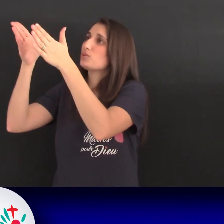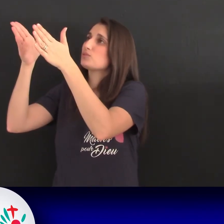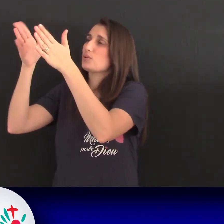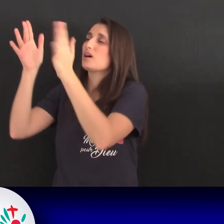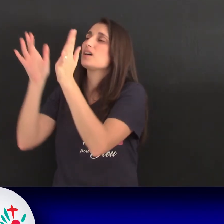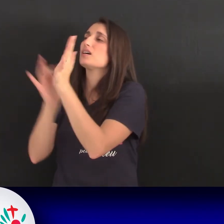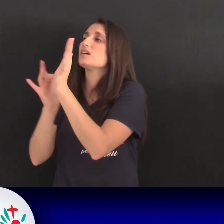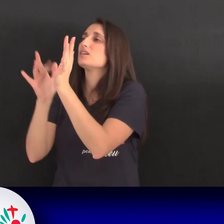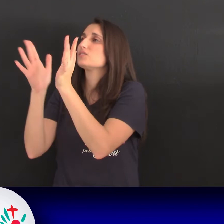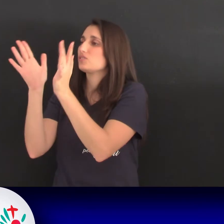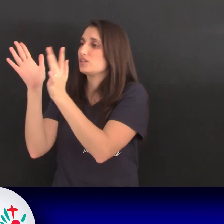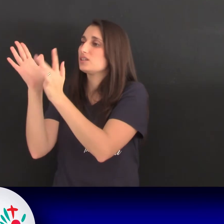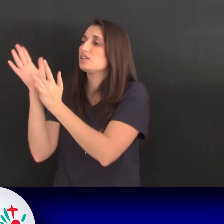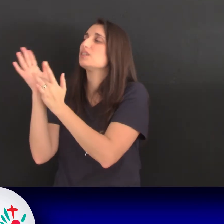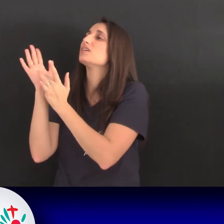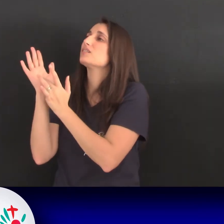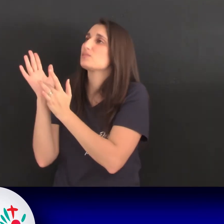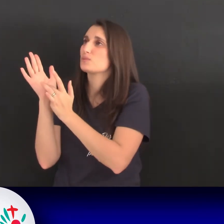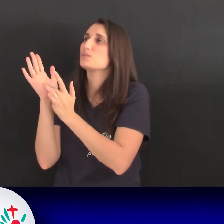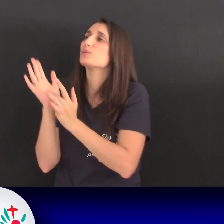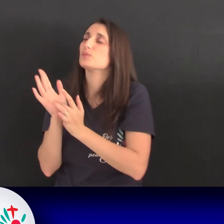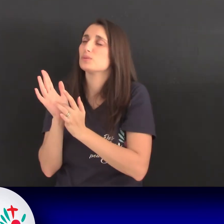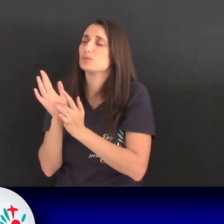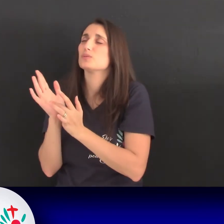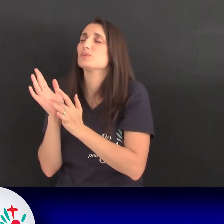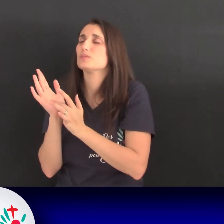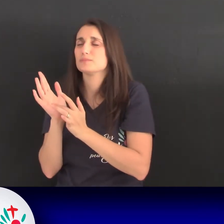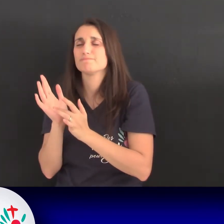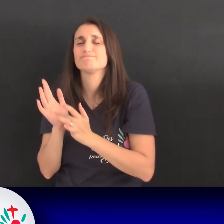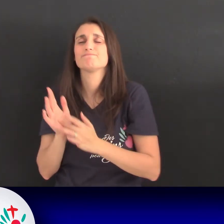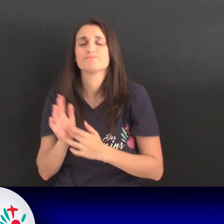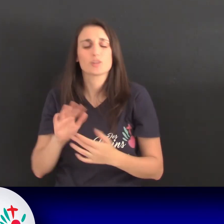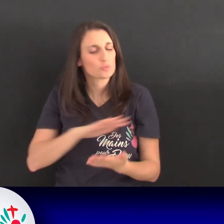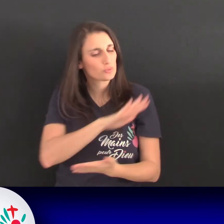centré sur toi, Jésus.